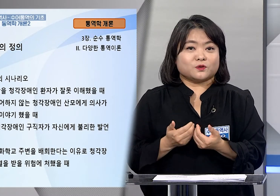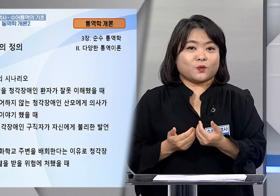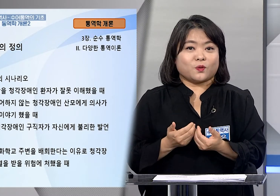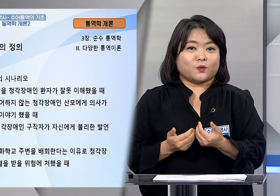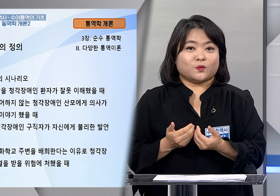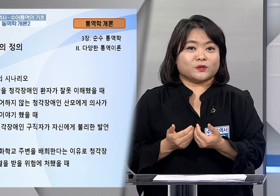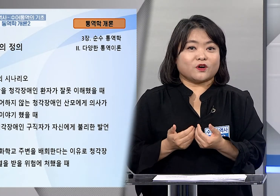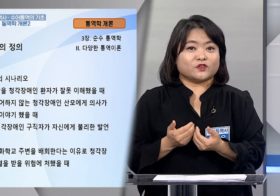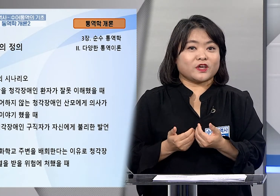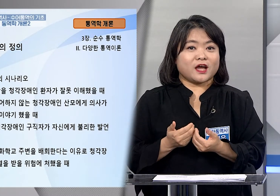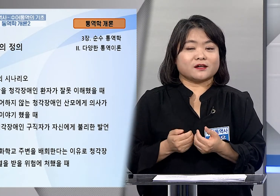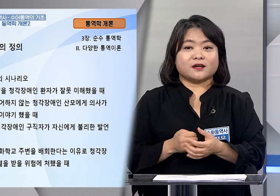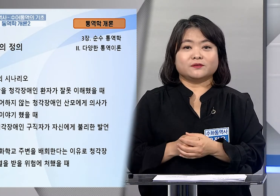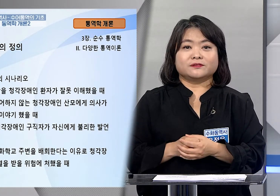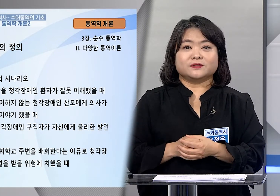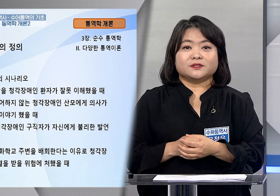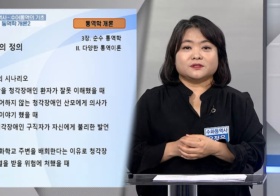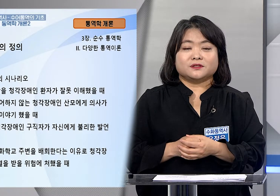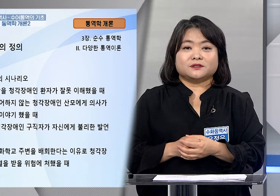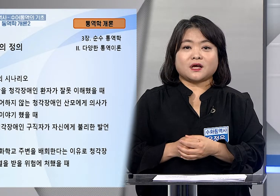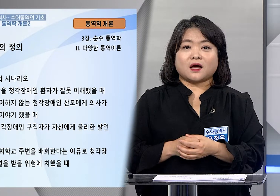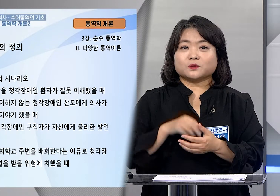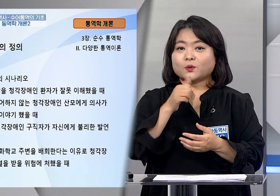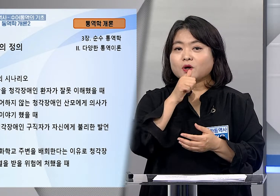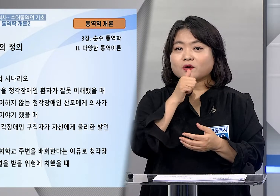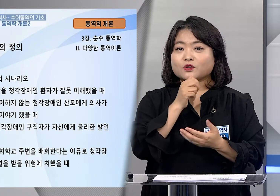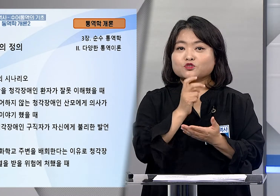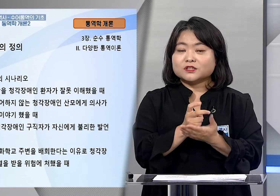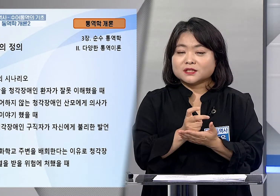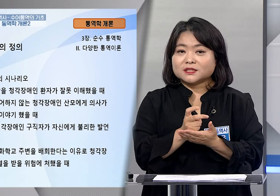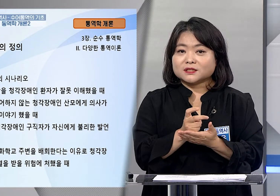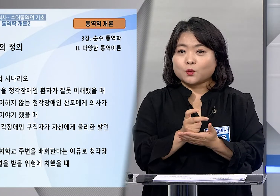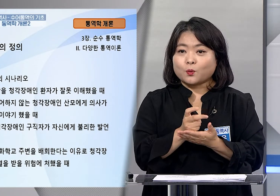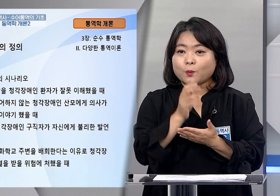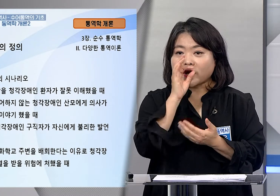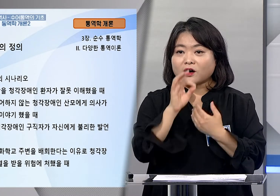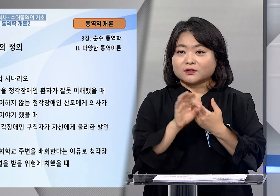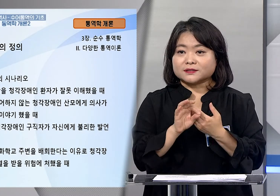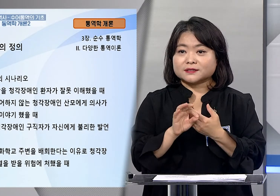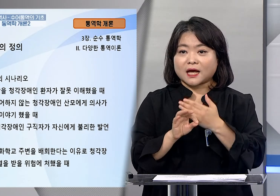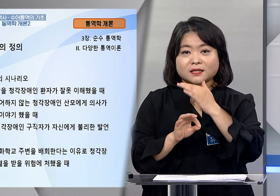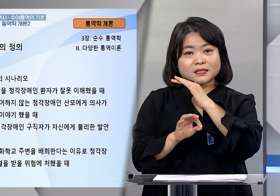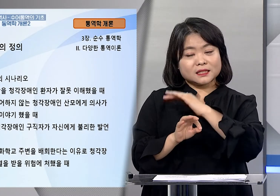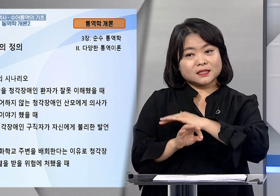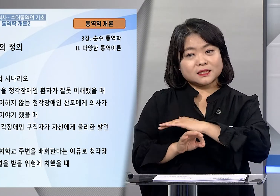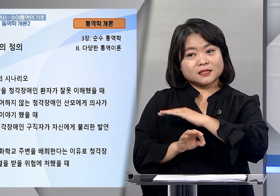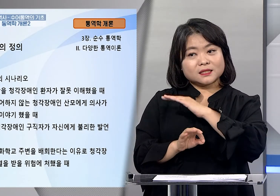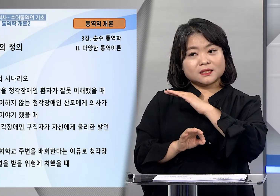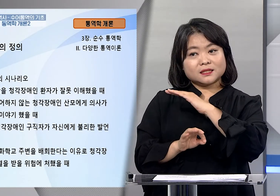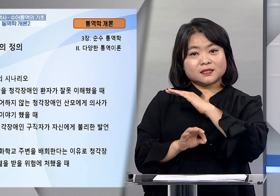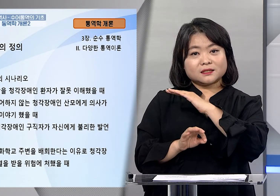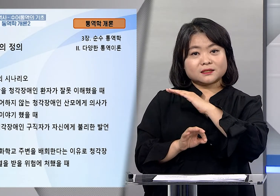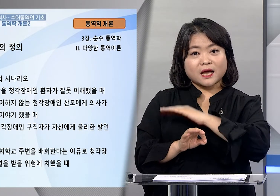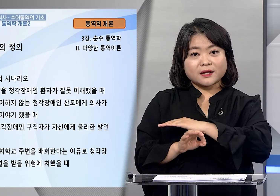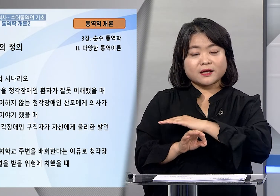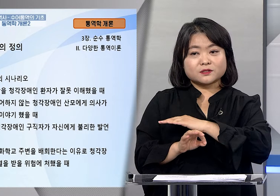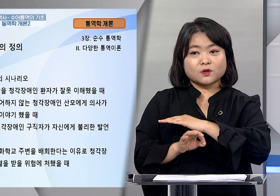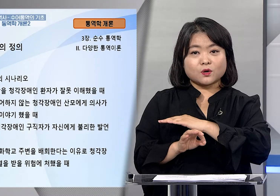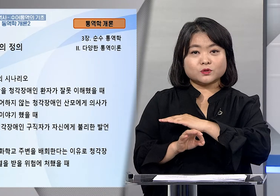또 우리가 어떻게 해야 할까요? 자, 통역의 윤리로 보면 이 사례에서 우리